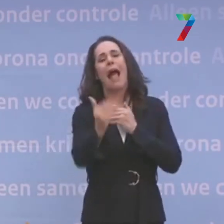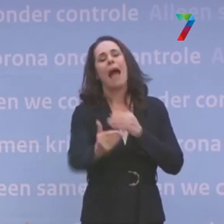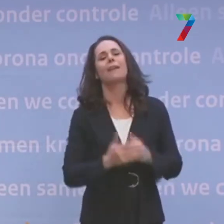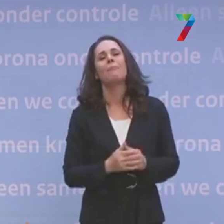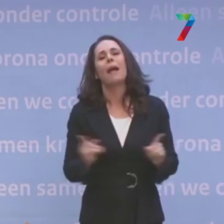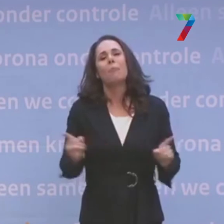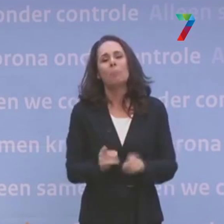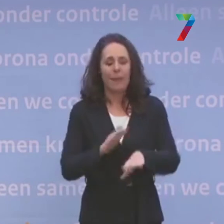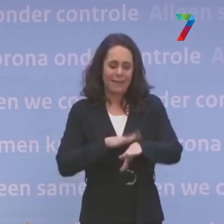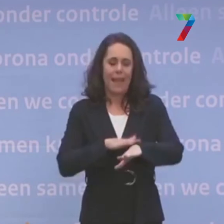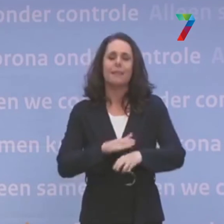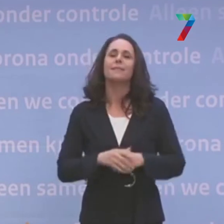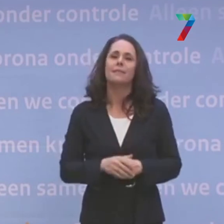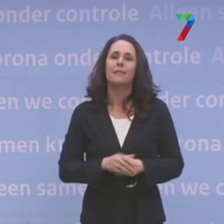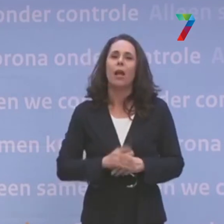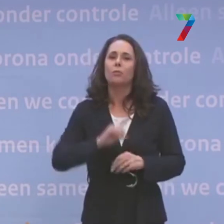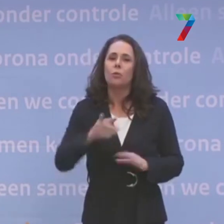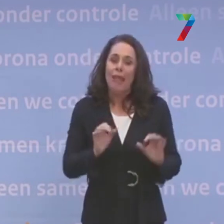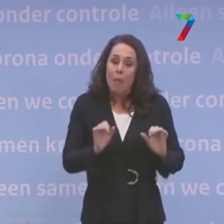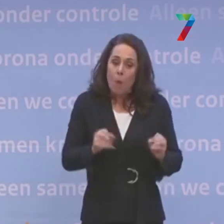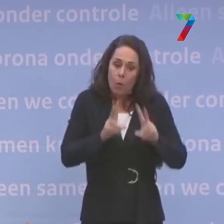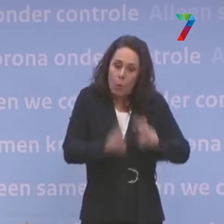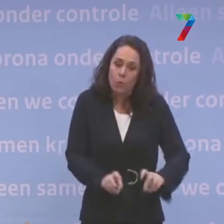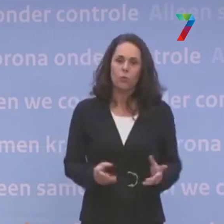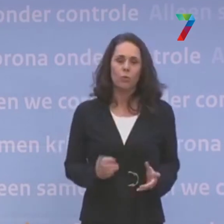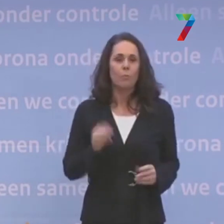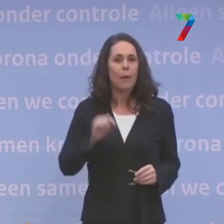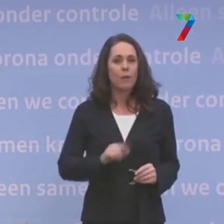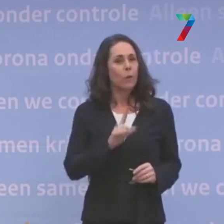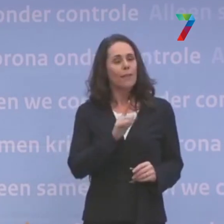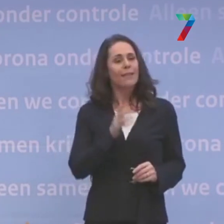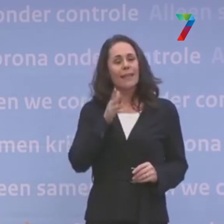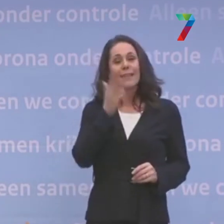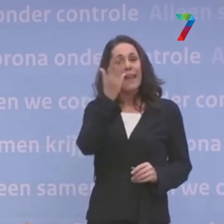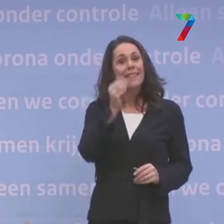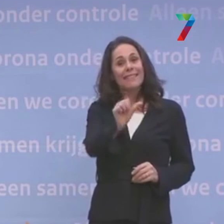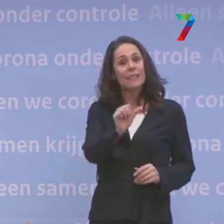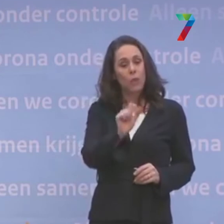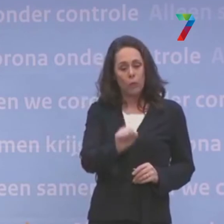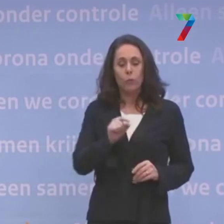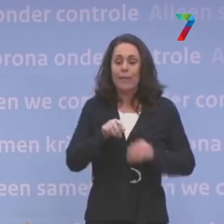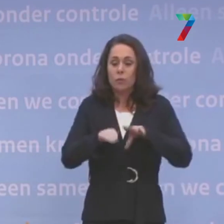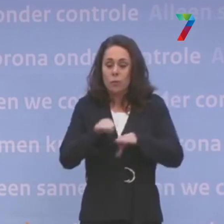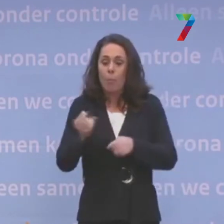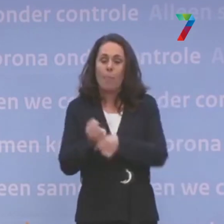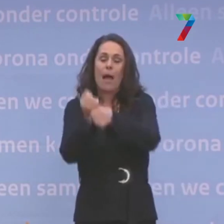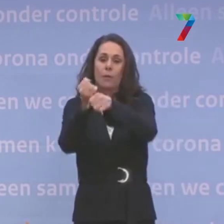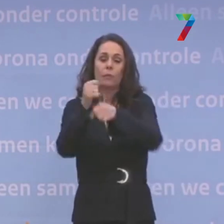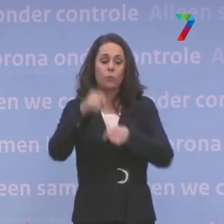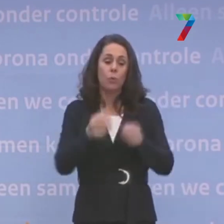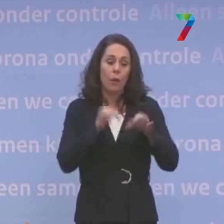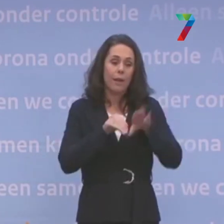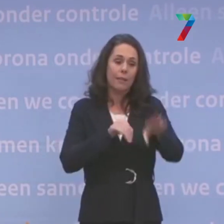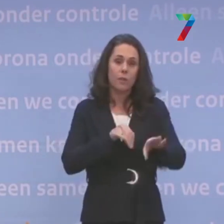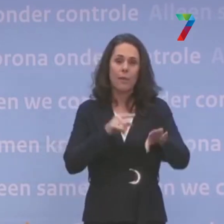heel beperkte tijd, want we willen zo snel mogelijk dat onderzoek. Maar we zijn nog niet in 1969. We bouwen dat in stappen op. En de belangrijke stap is nu gezet, dat